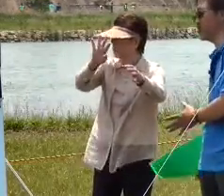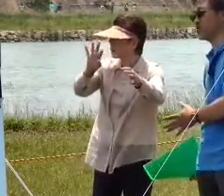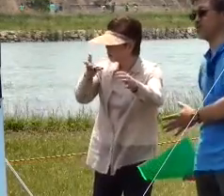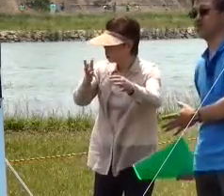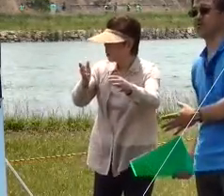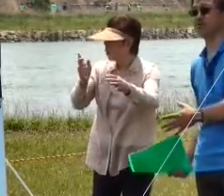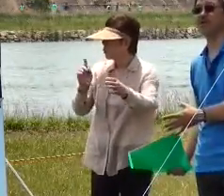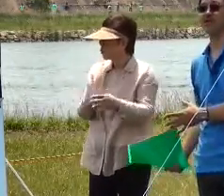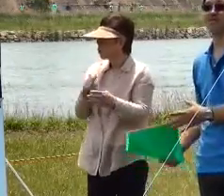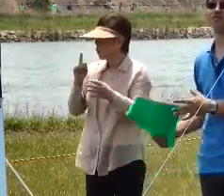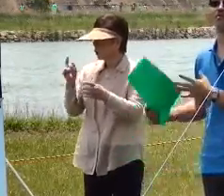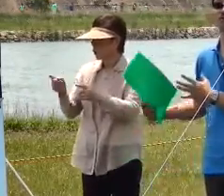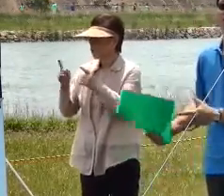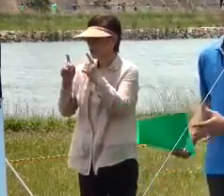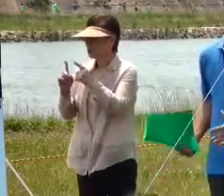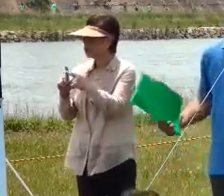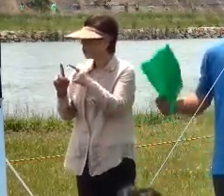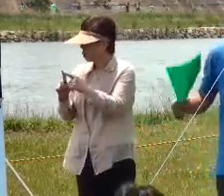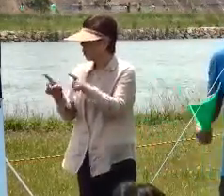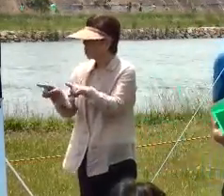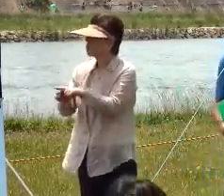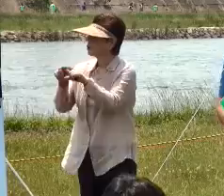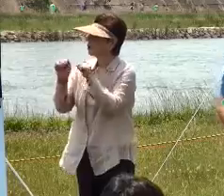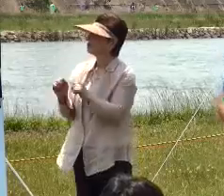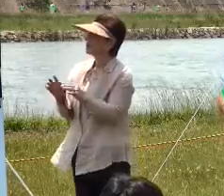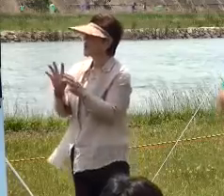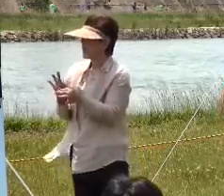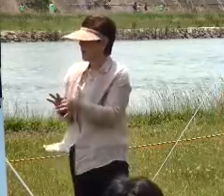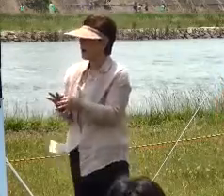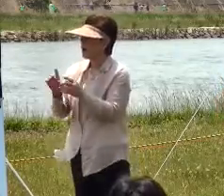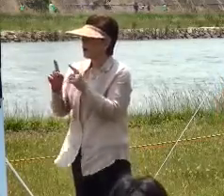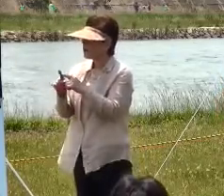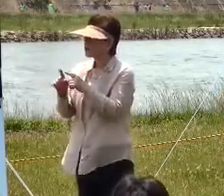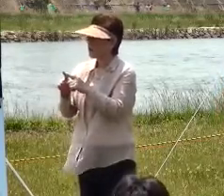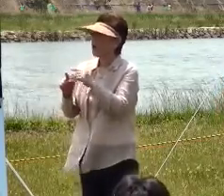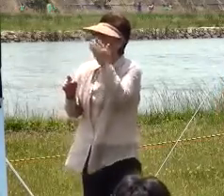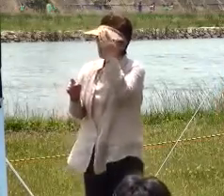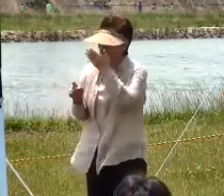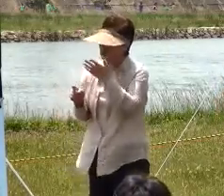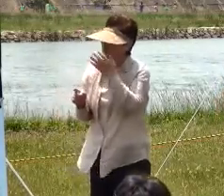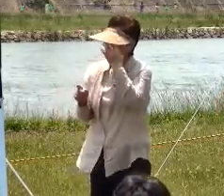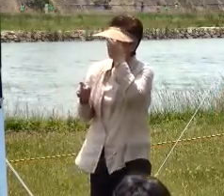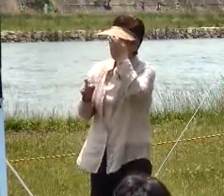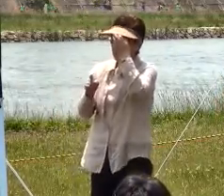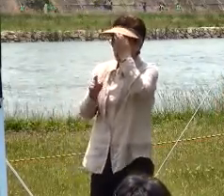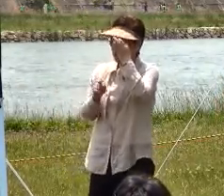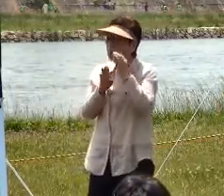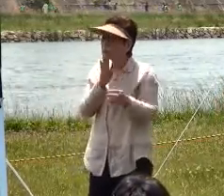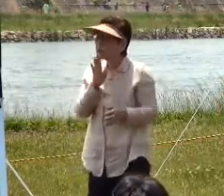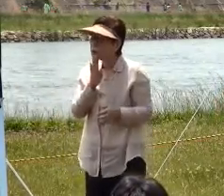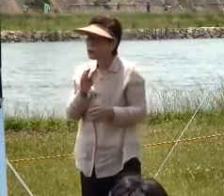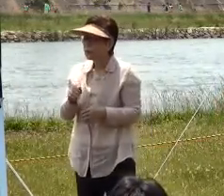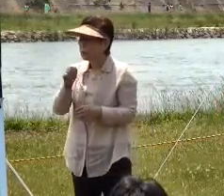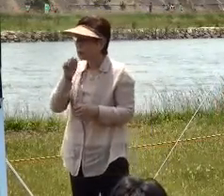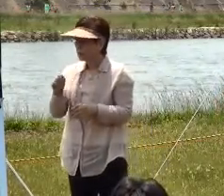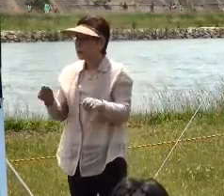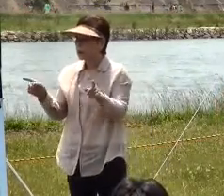に時間を過ごすことによって、その人は、ああ自分はいていい人間なんだなということがわかる。